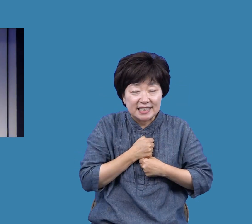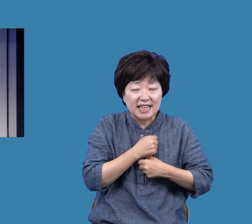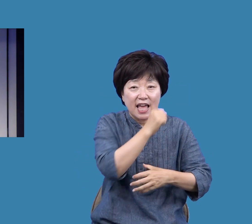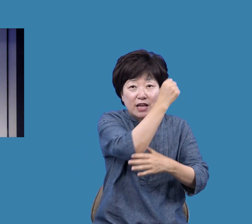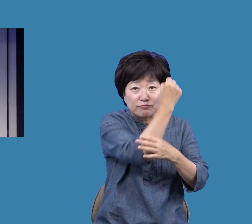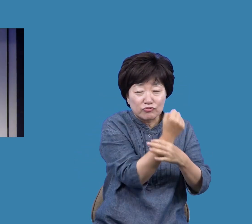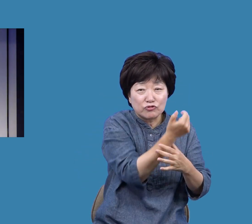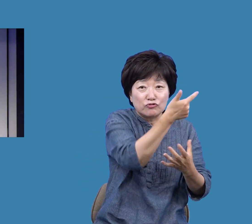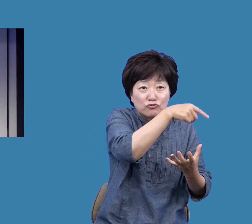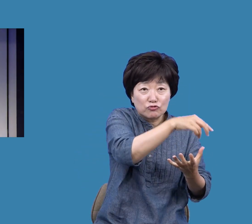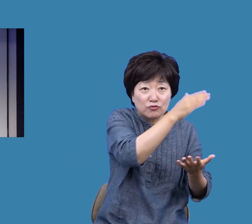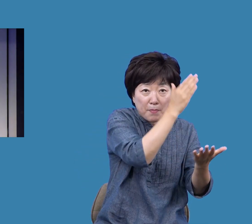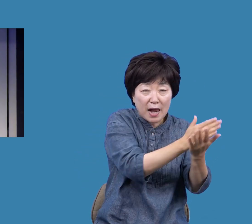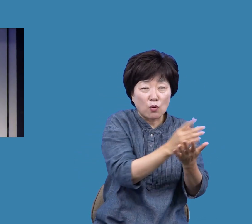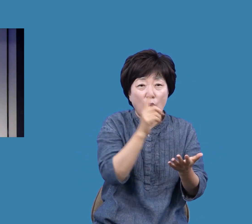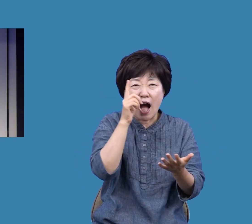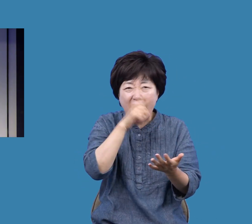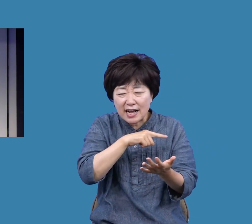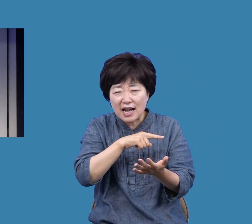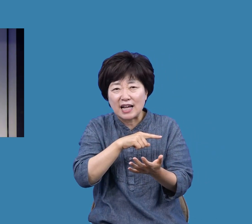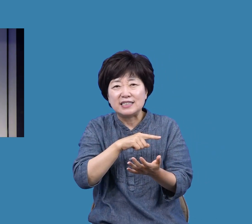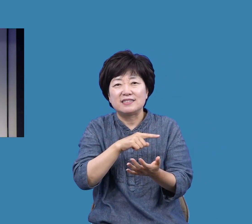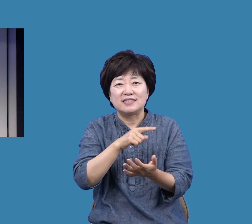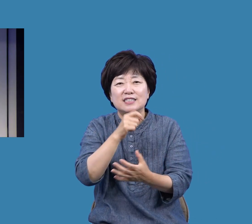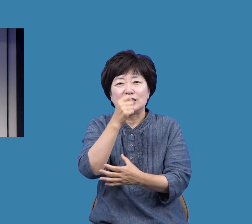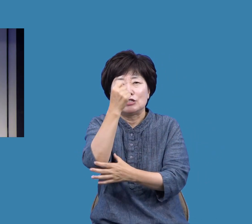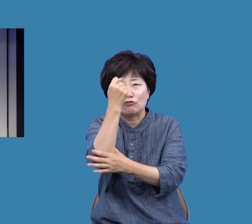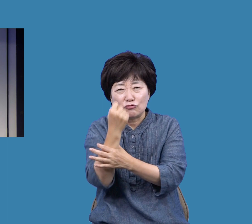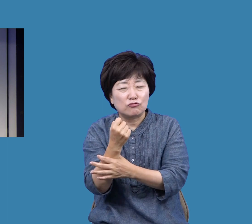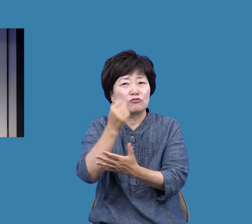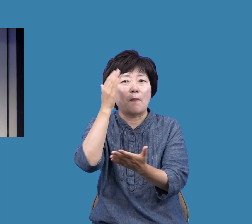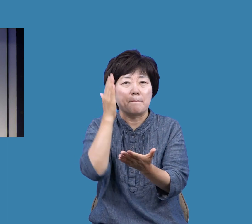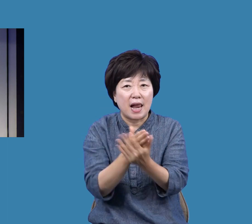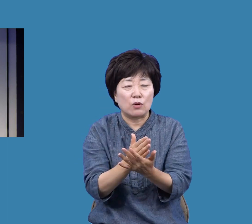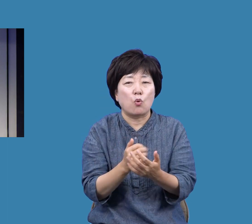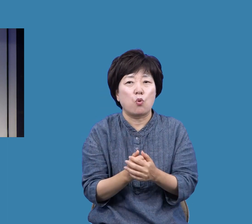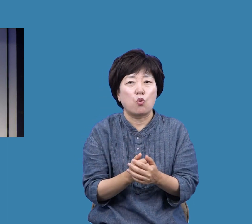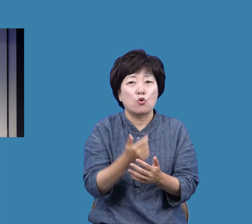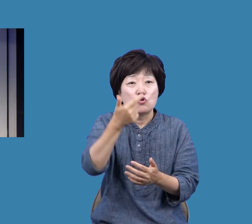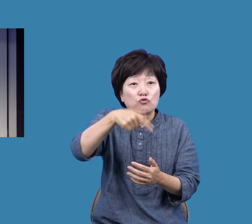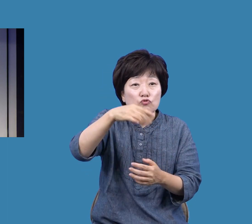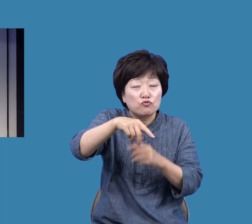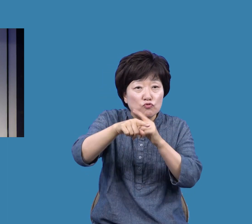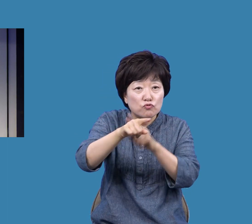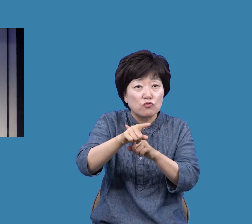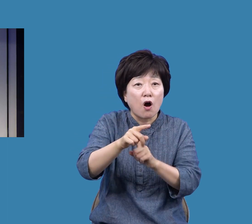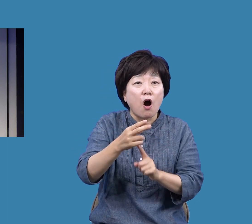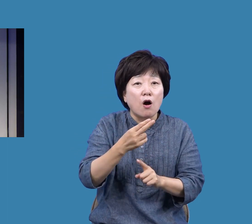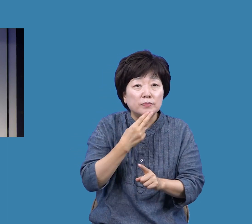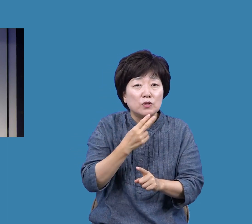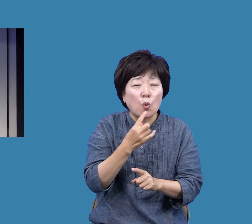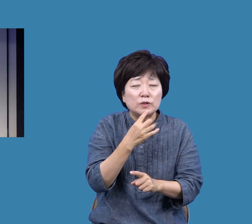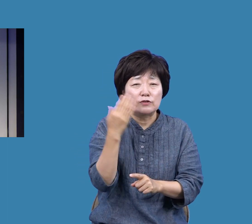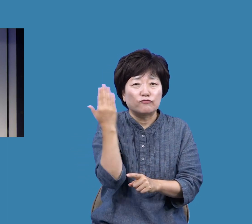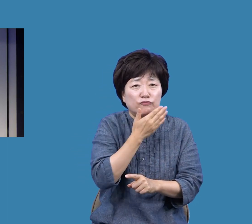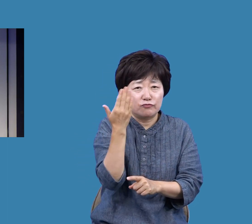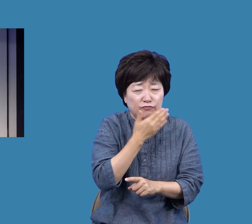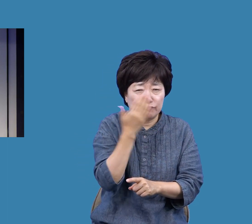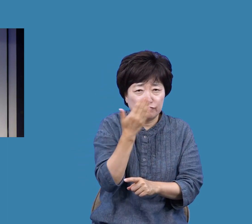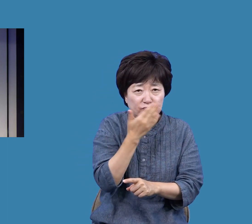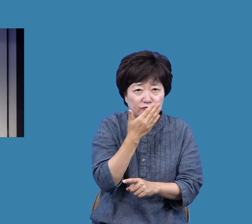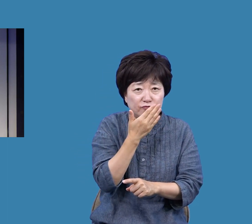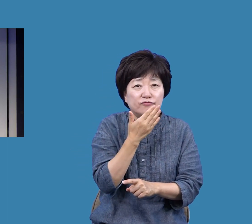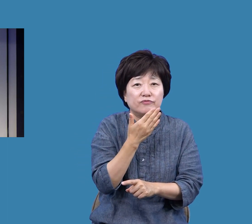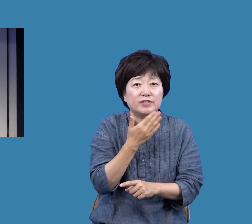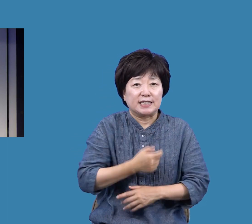말고 악하고 악에 찬 누룩으로도 말고 누룩이 없이 오직 순전함과 진실함의 떡으로 하자. 자, 이 누룩을